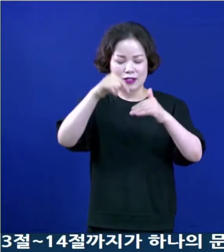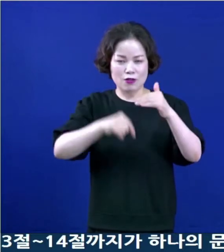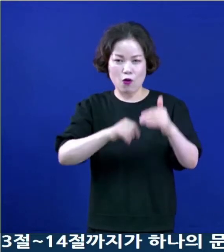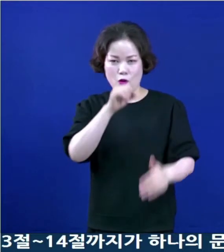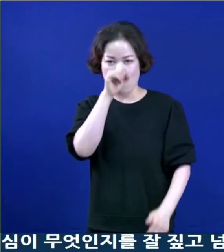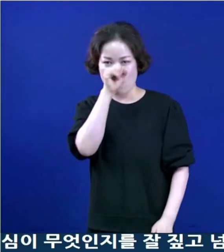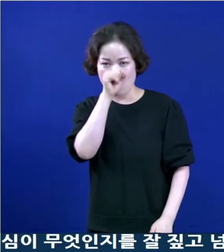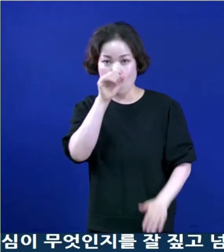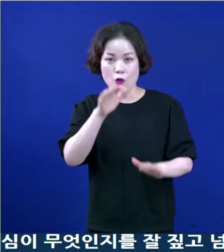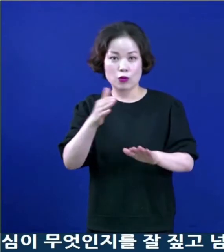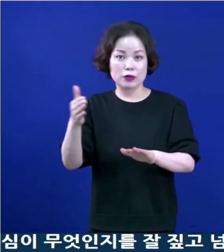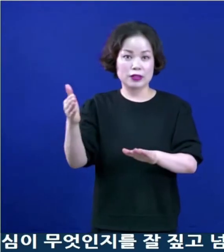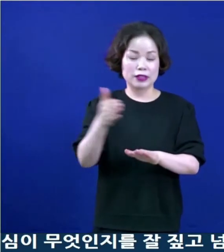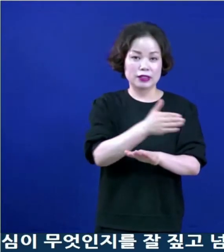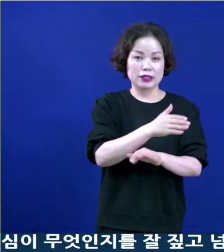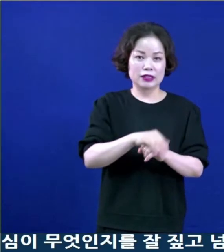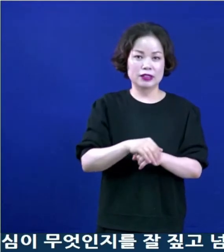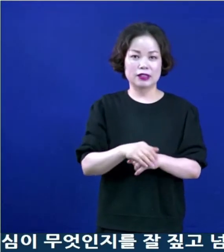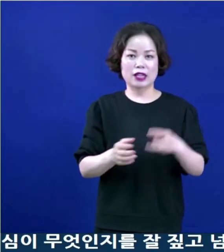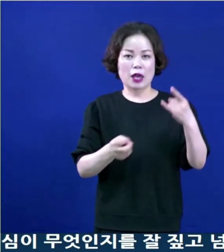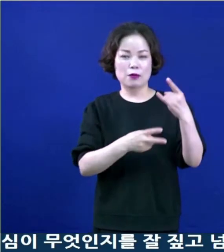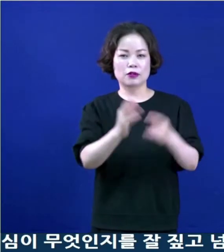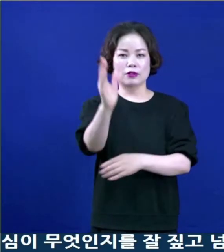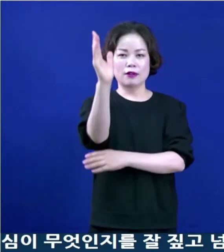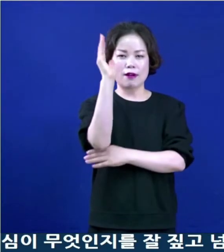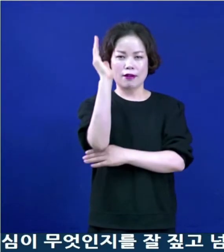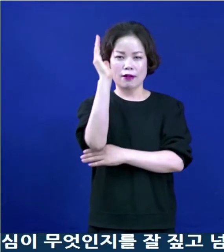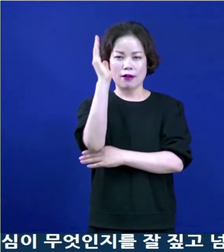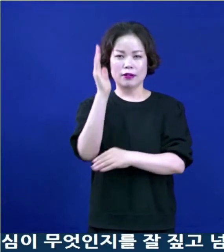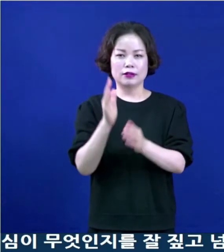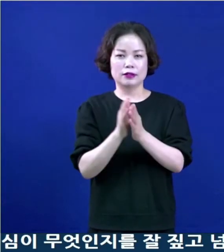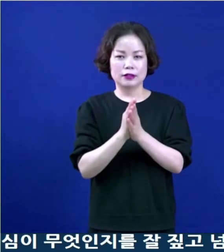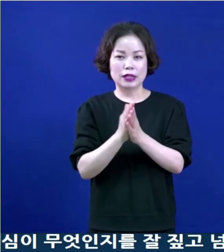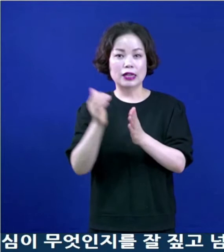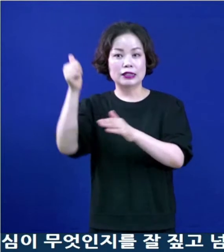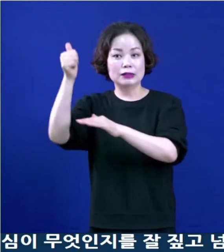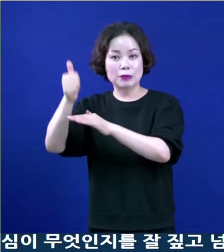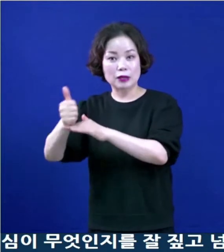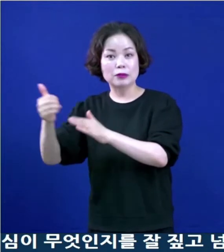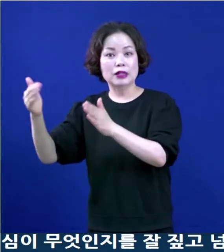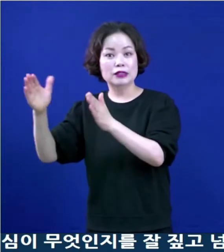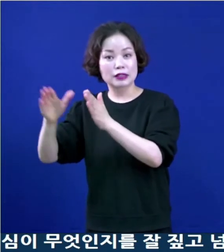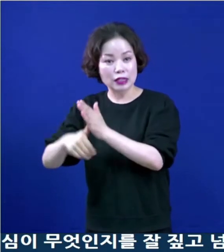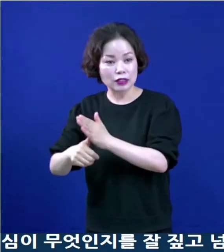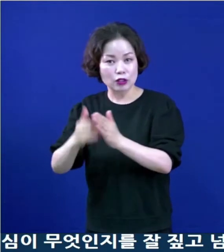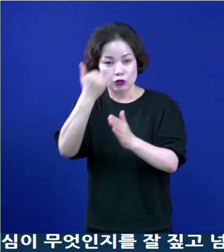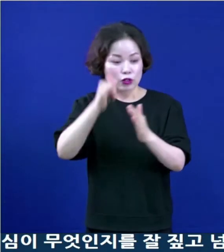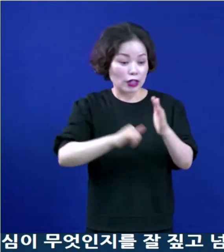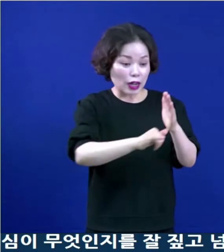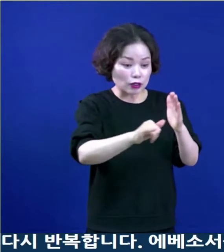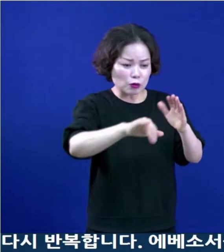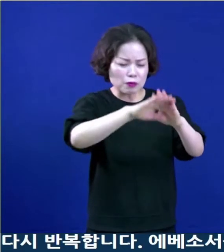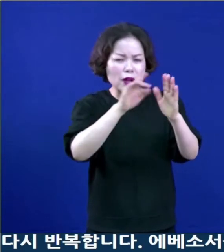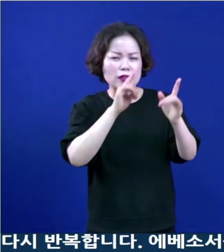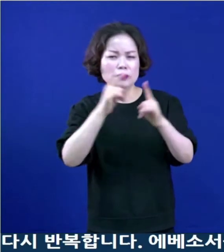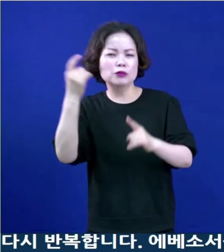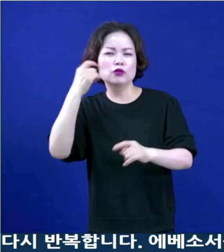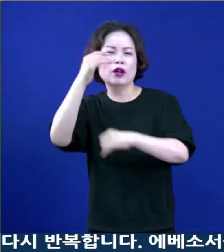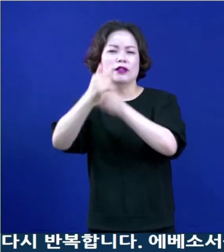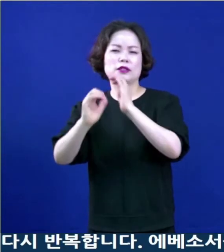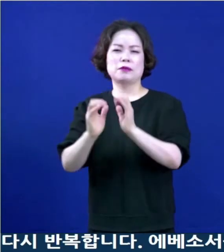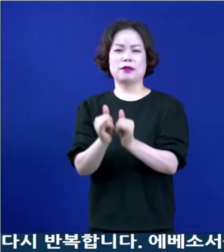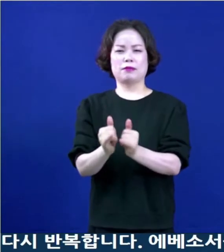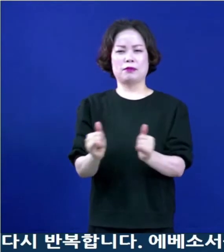오늘부터 시작돼서 이 에베소서의 강해가 깊어질수록 이 에베소서가 끝날 때 우리 충현의 모든 가족들, 말씀을 듣는 하나님의